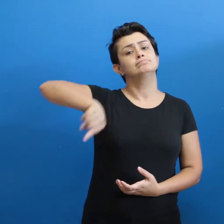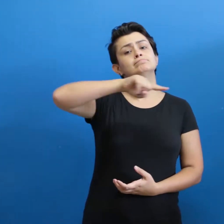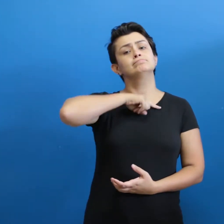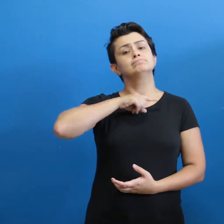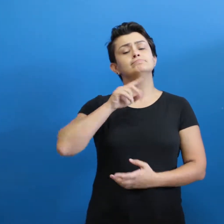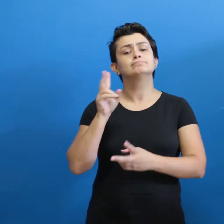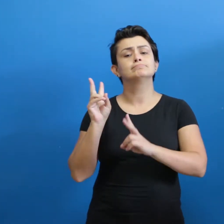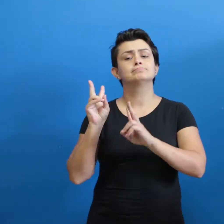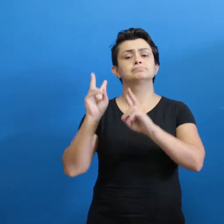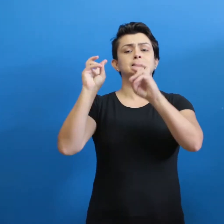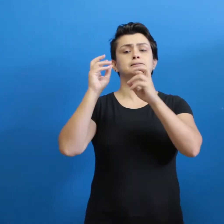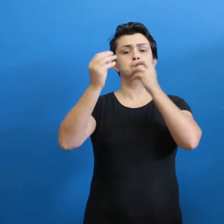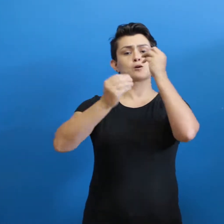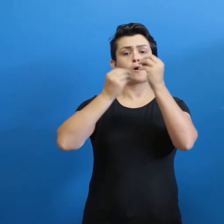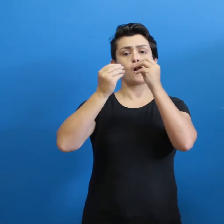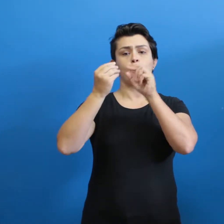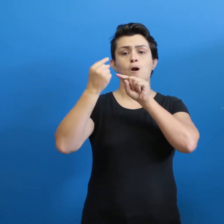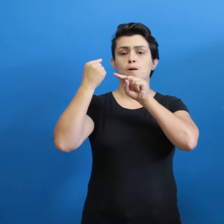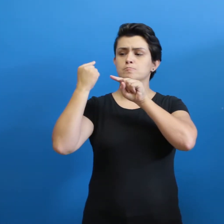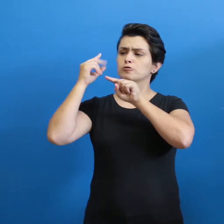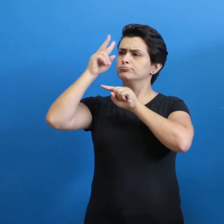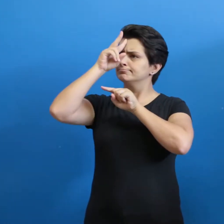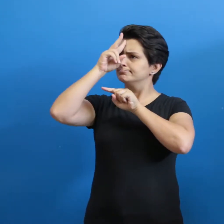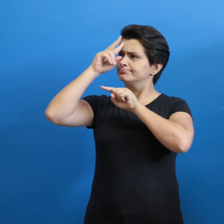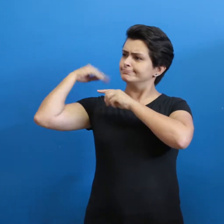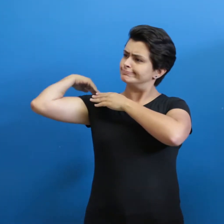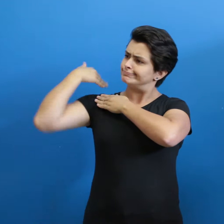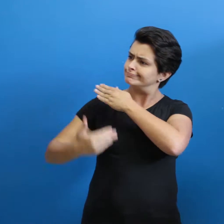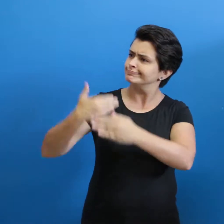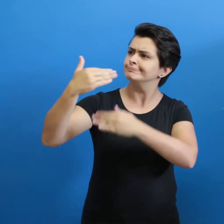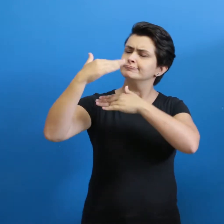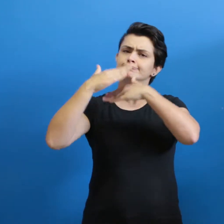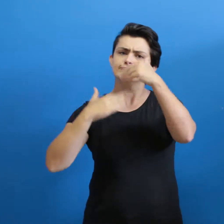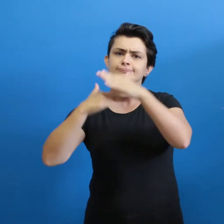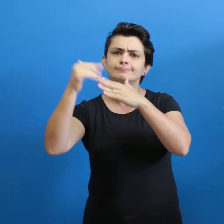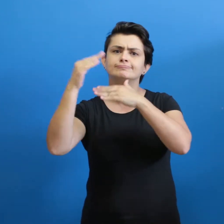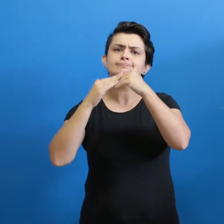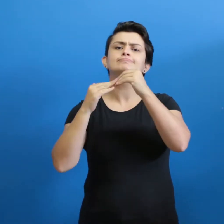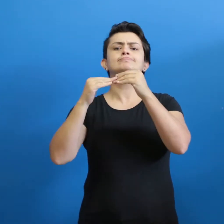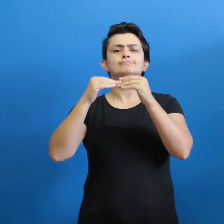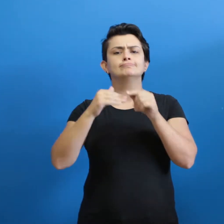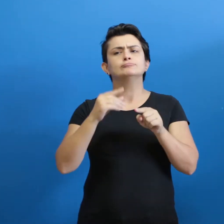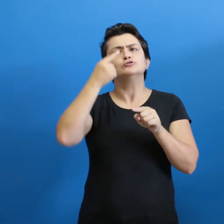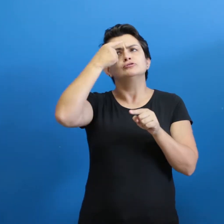importante a gente entender que historicamente se constrói a ideia, né,